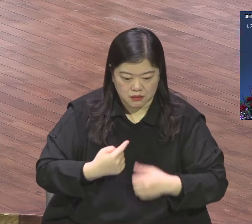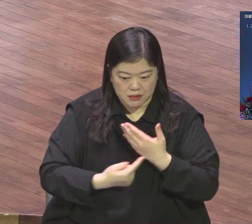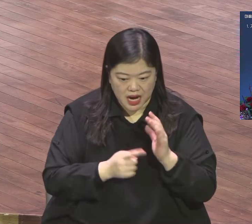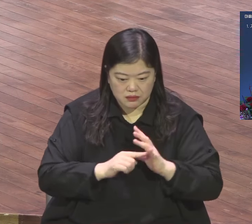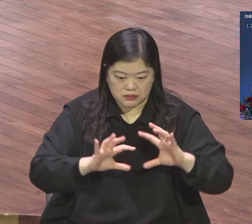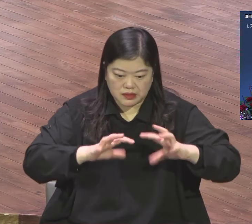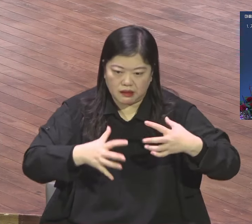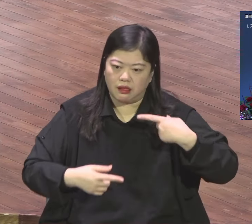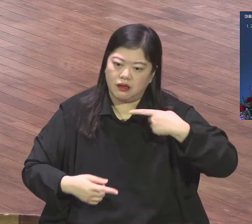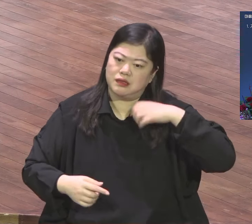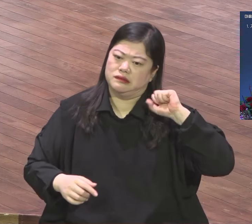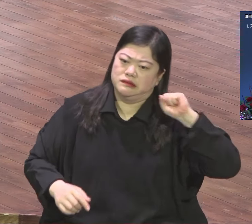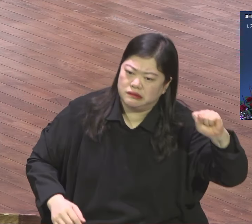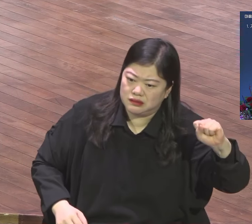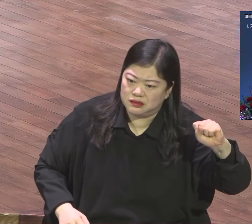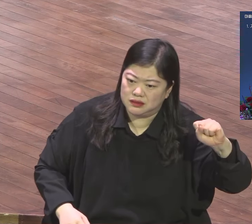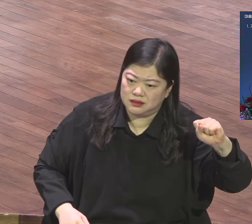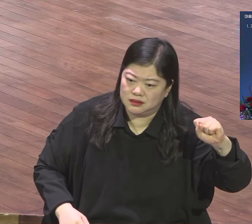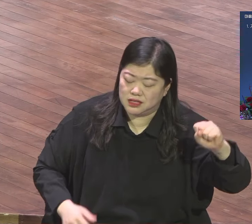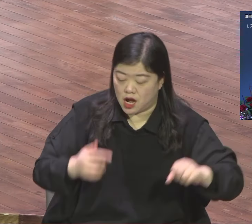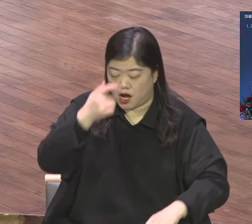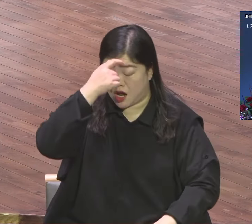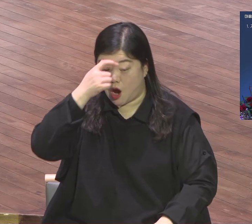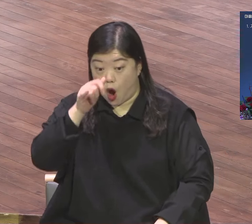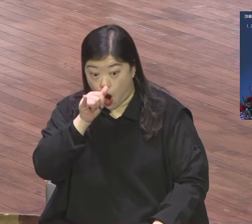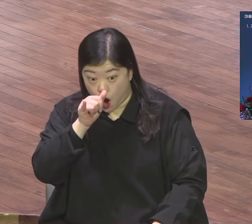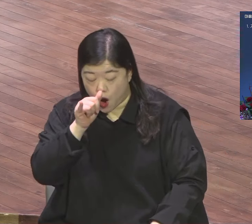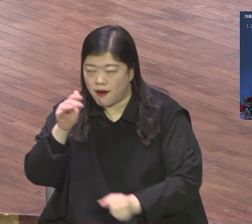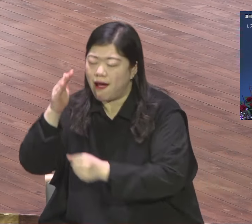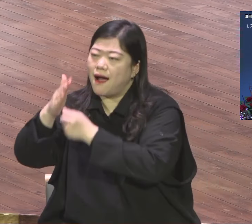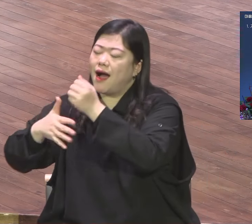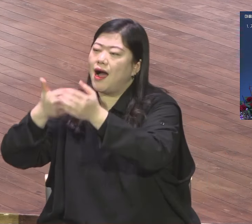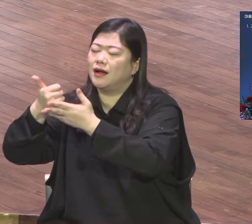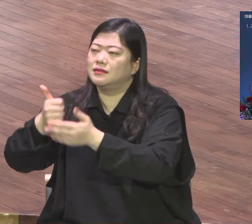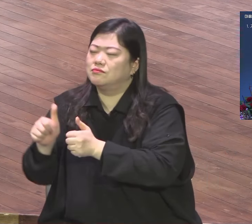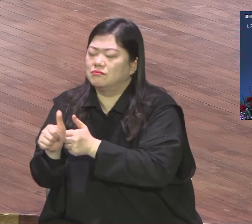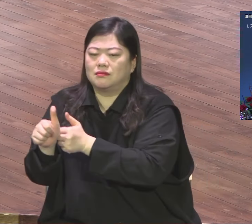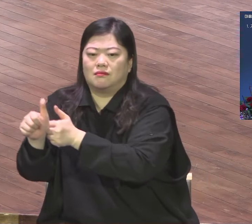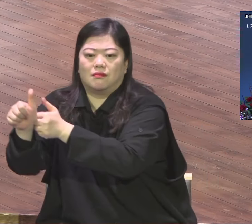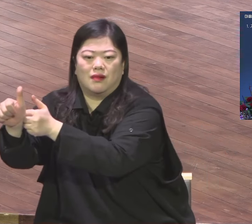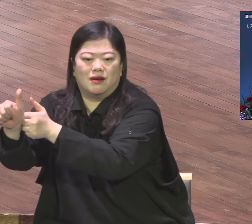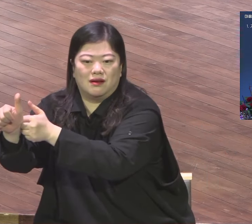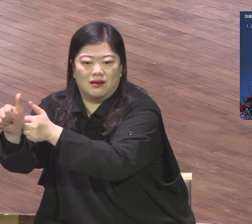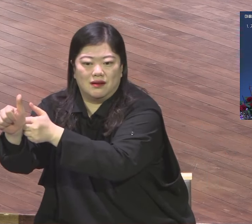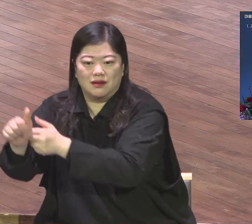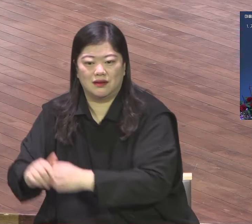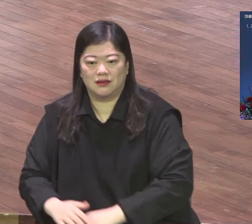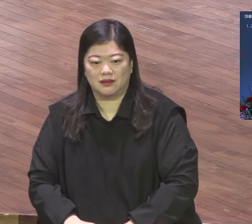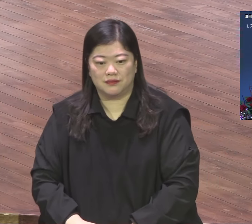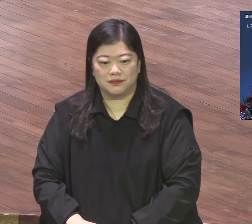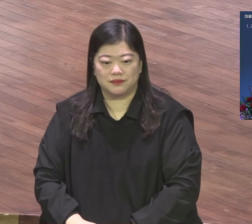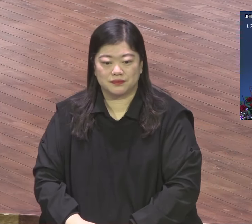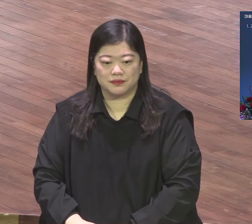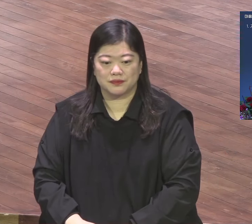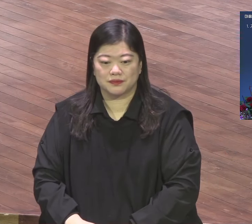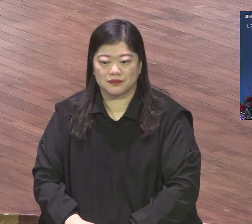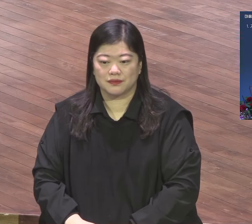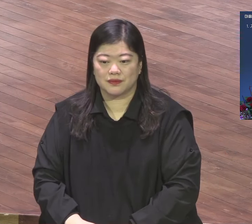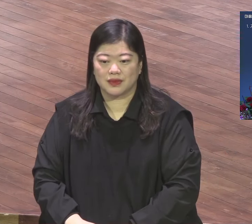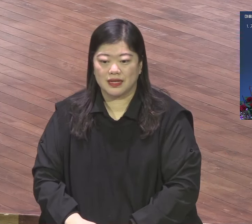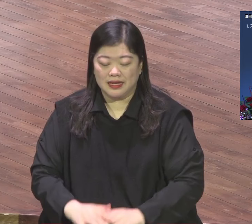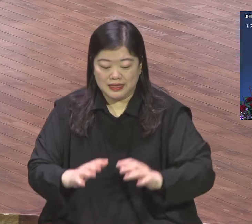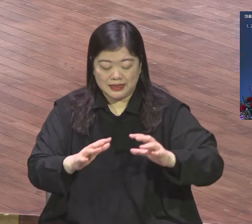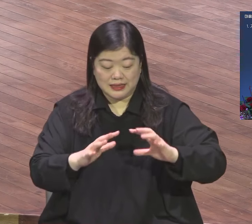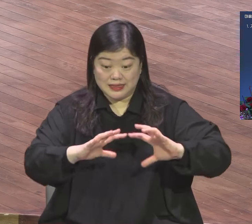무거워지고 기도가 있을 때의 마음은 성령과 하늘의 것으로 충만해진다. 세상에서 가장 줄을